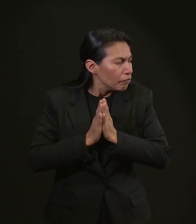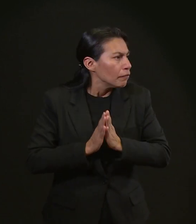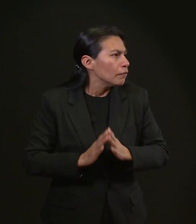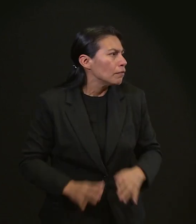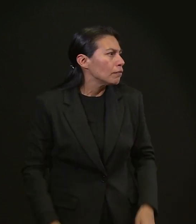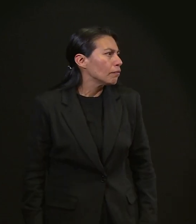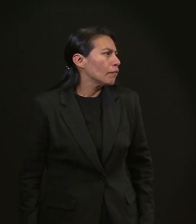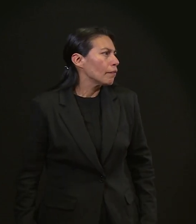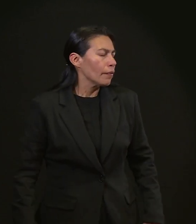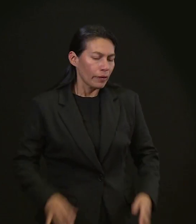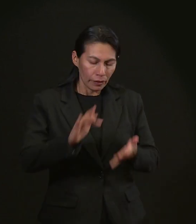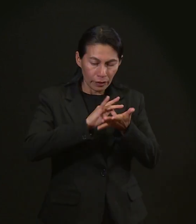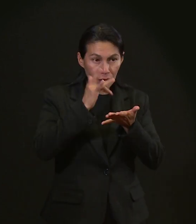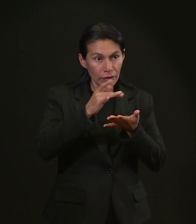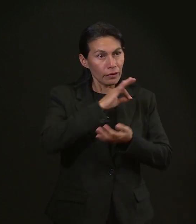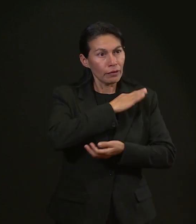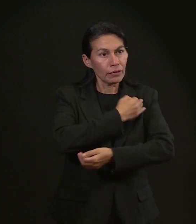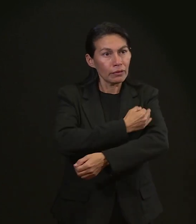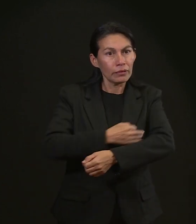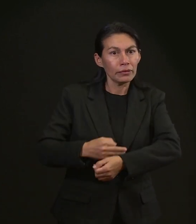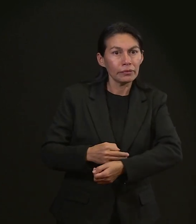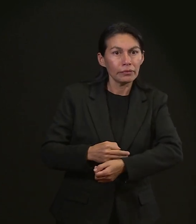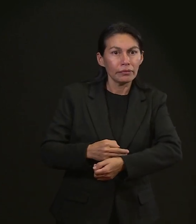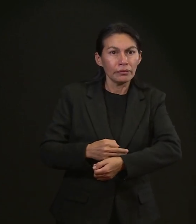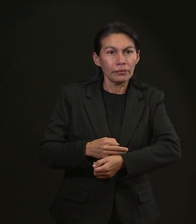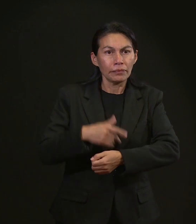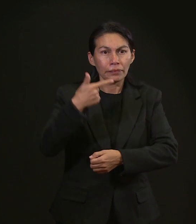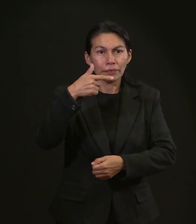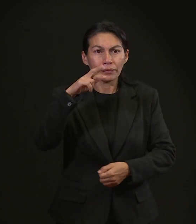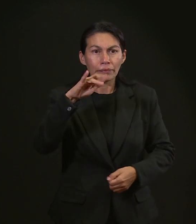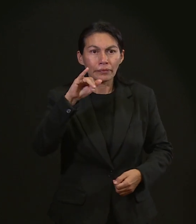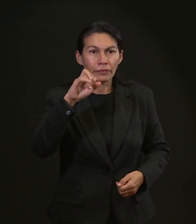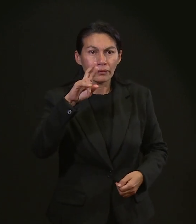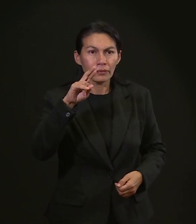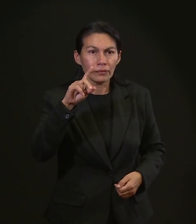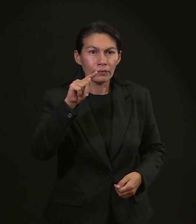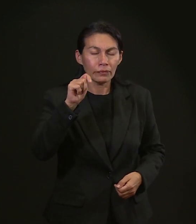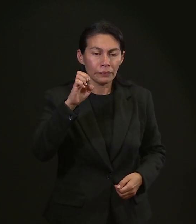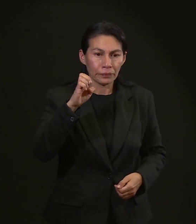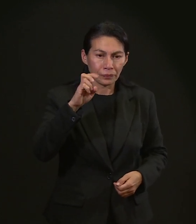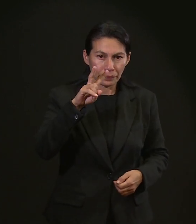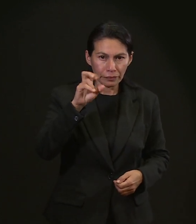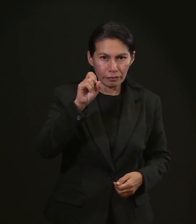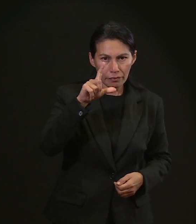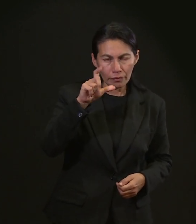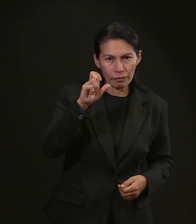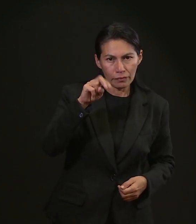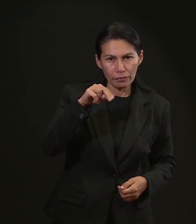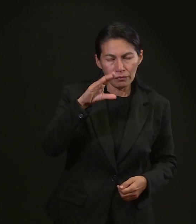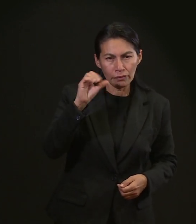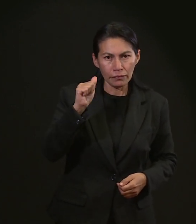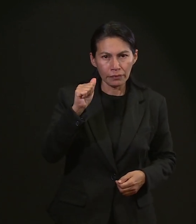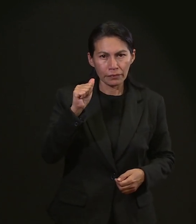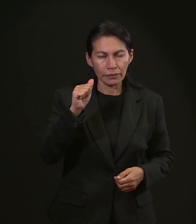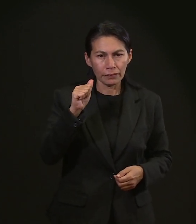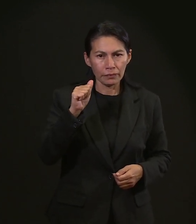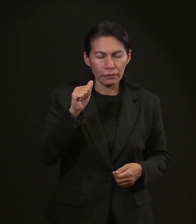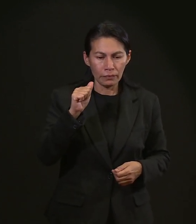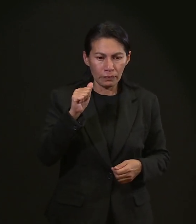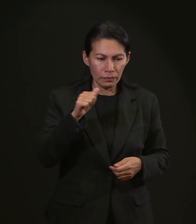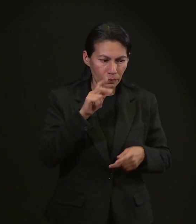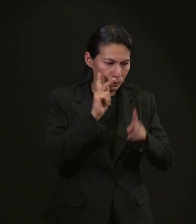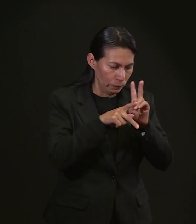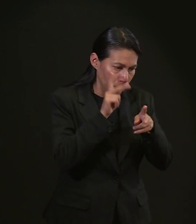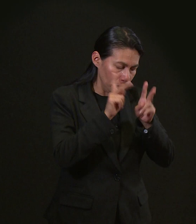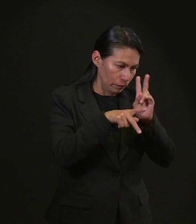la hace familia gigante palencia gracias por estar con nosotros por compartir algo de